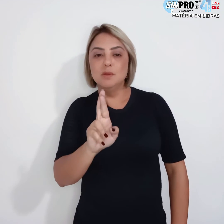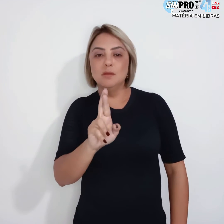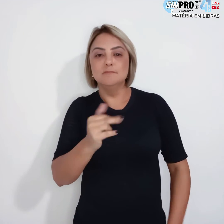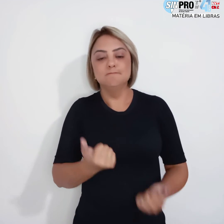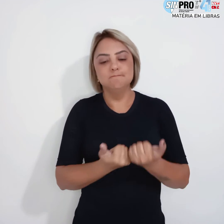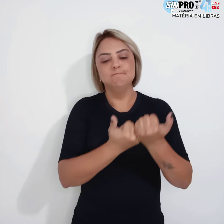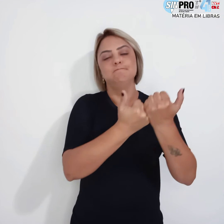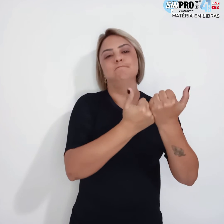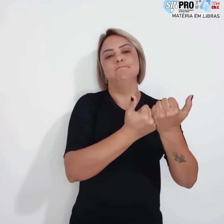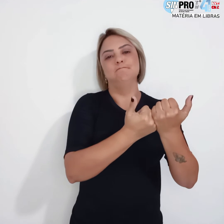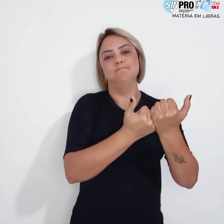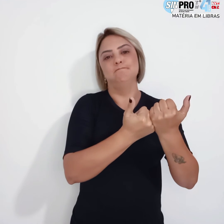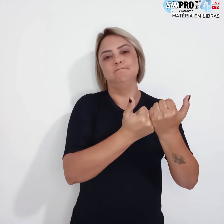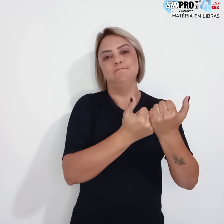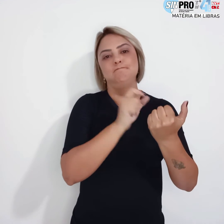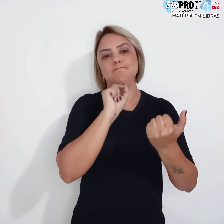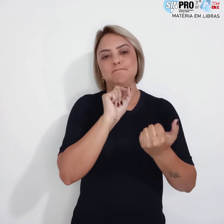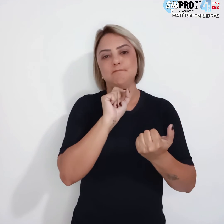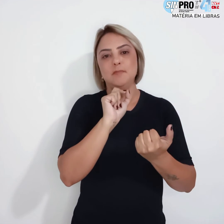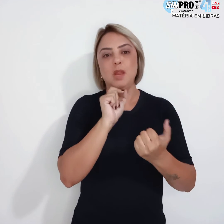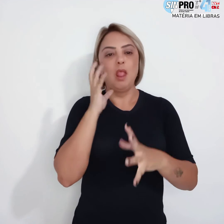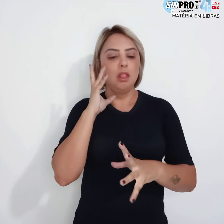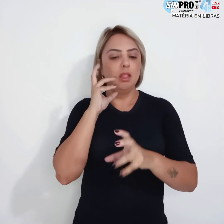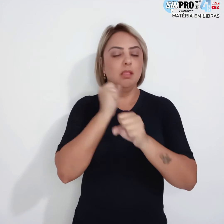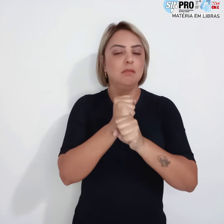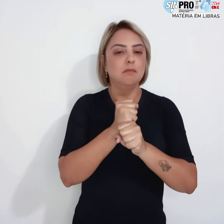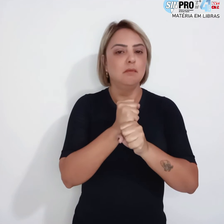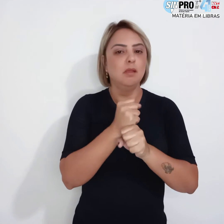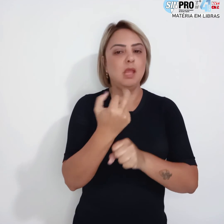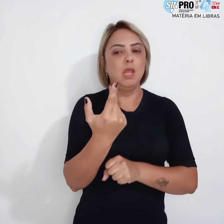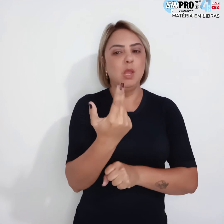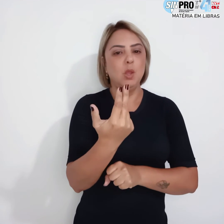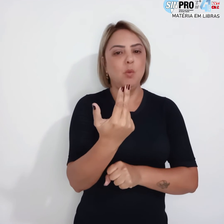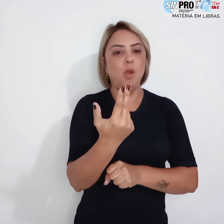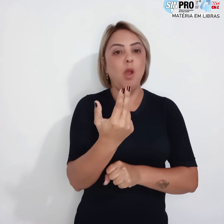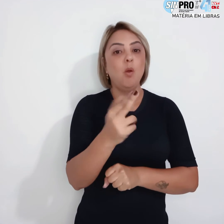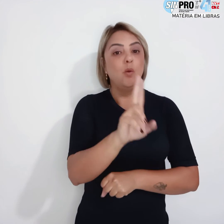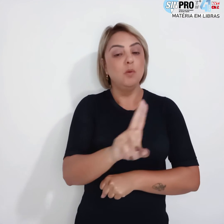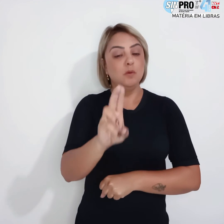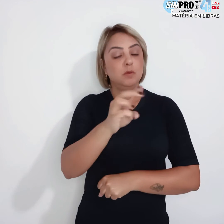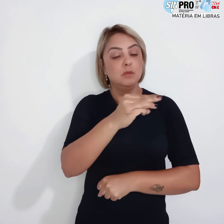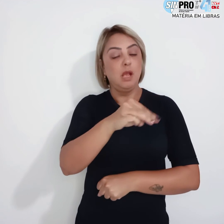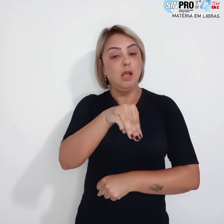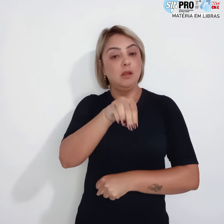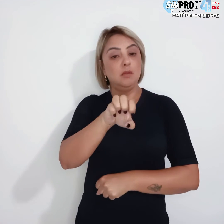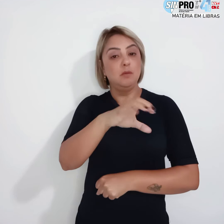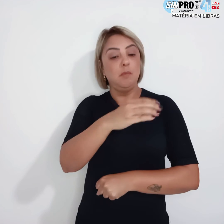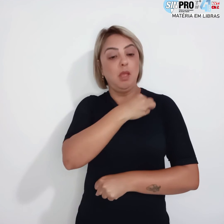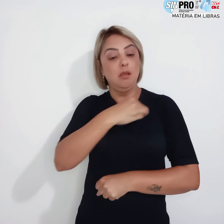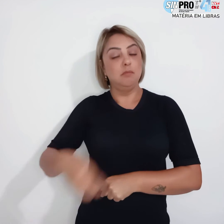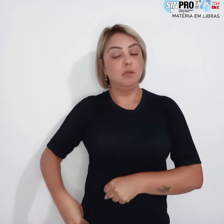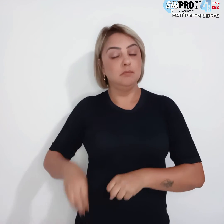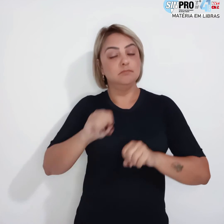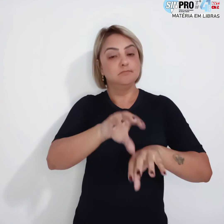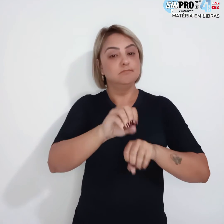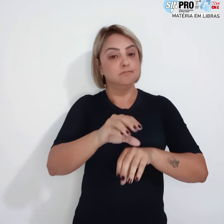subsídio. O cálculo é o mesmo utilizado pelo Ministério da Educação nos últimos anos para